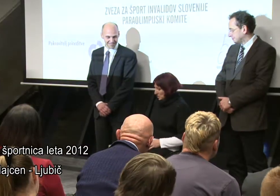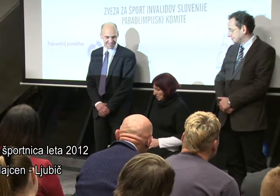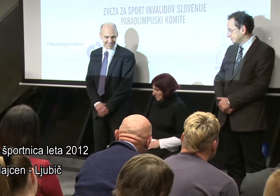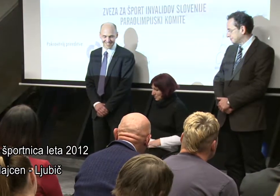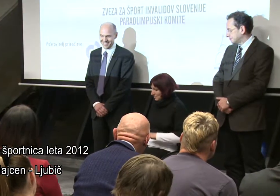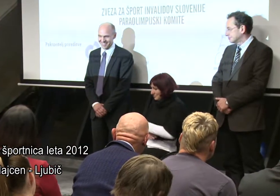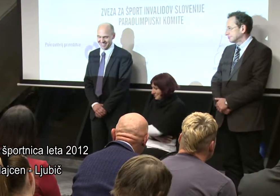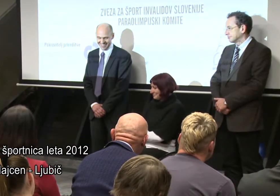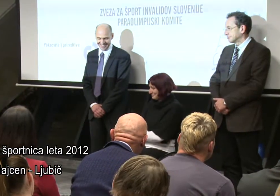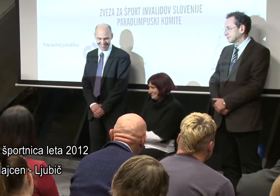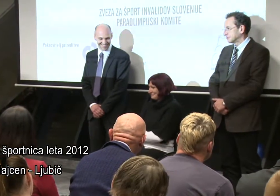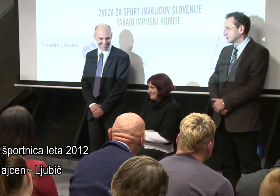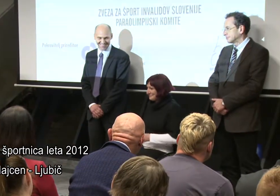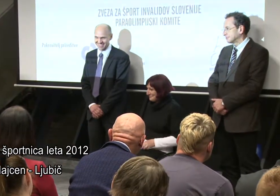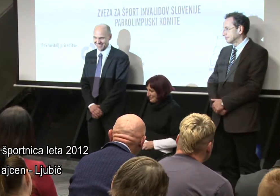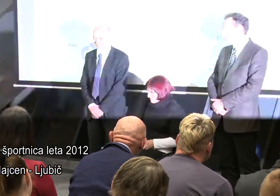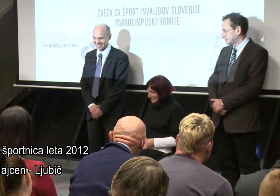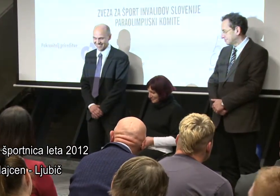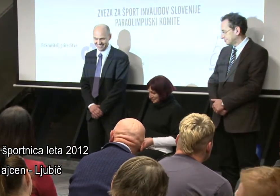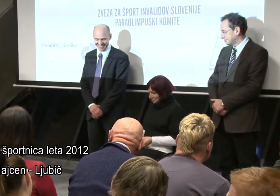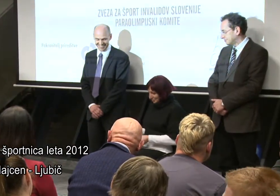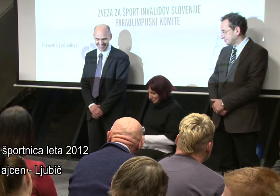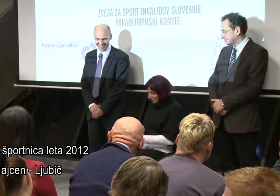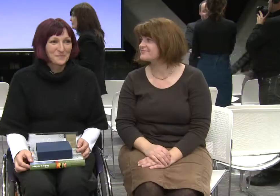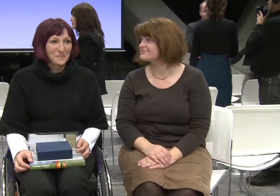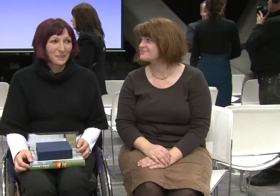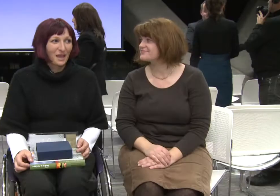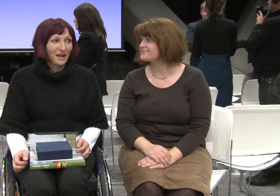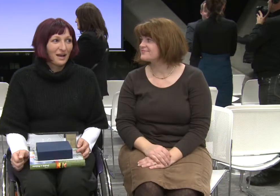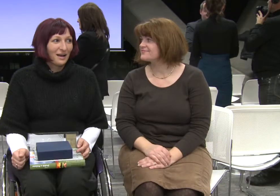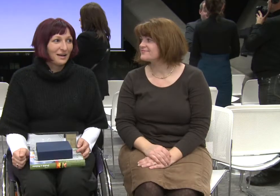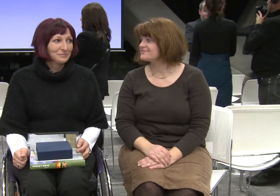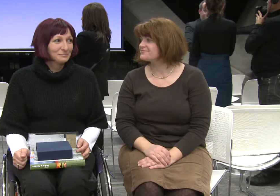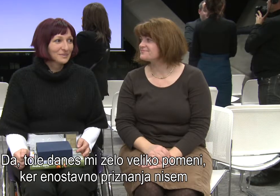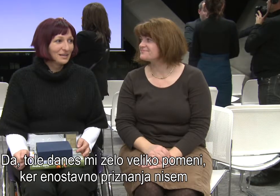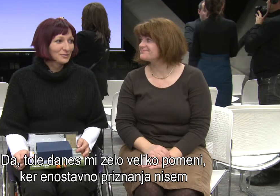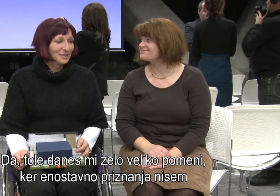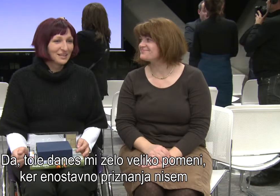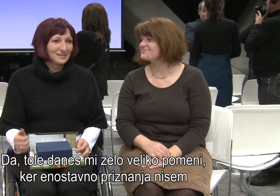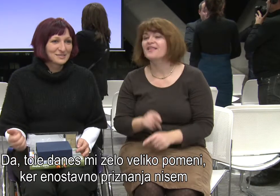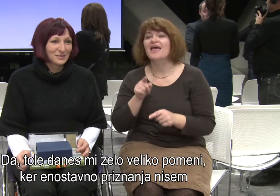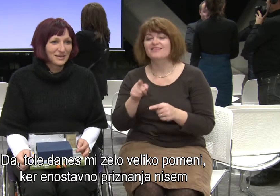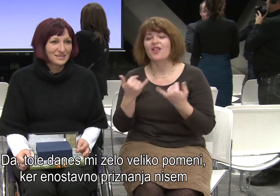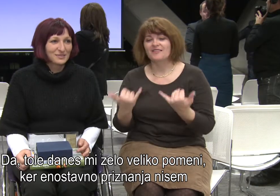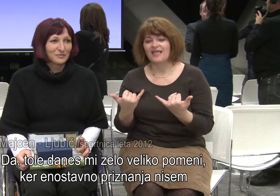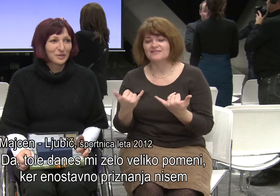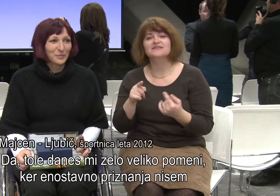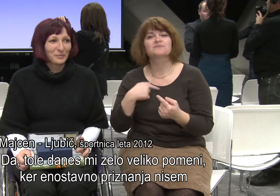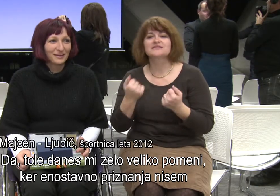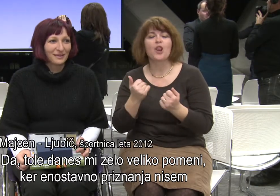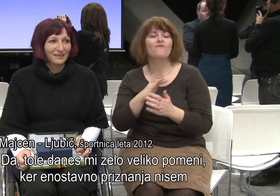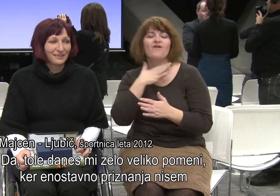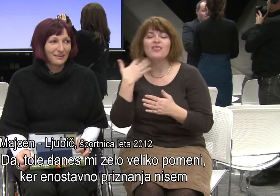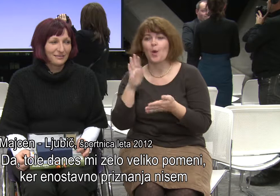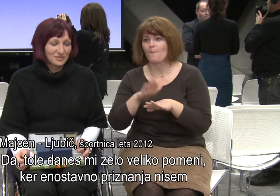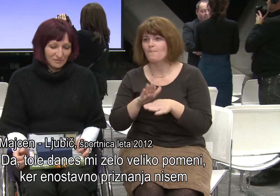nosila dvakrat 3. mesto, in sicer v Sloveniji Prognete, metu Kopja. Ja, tole danes mi zelo veliko